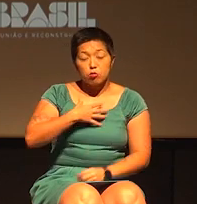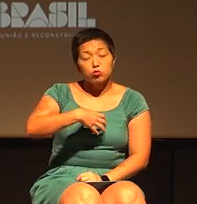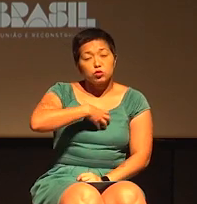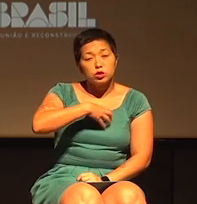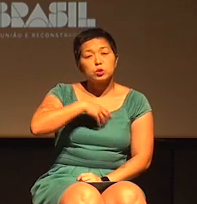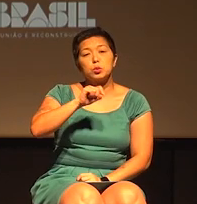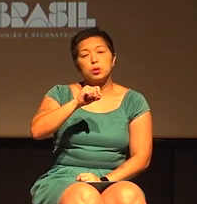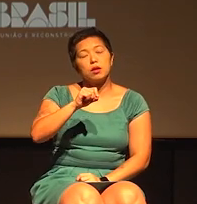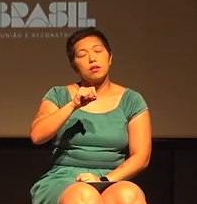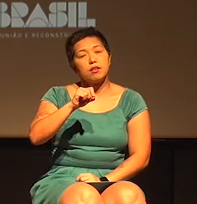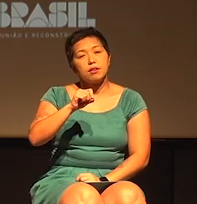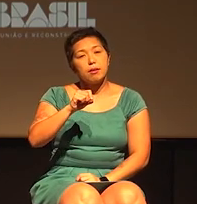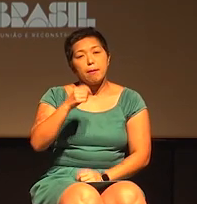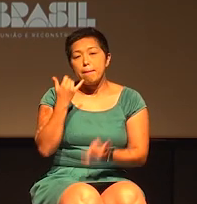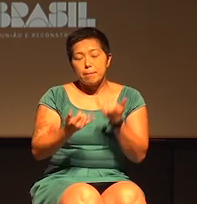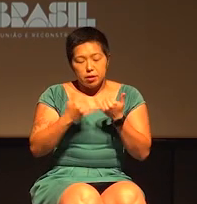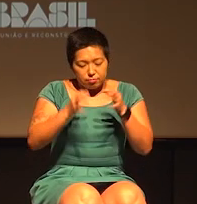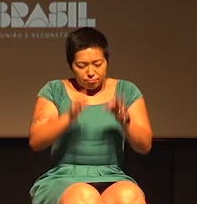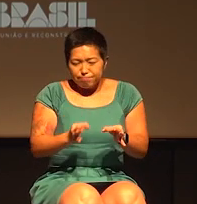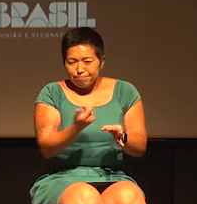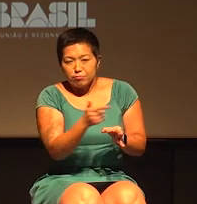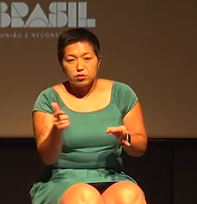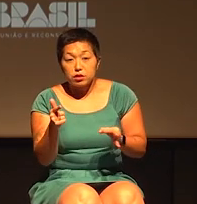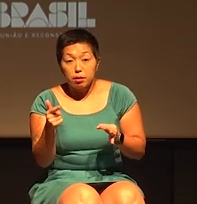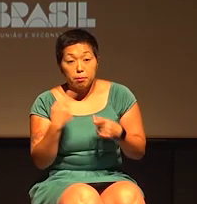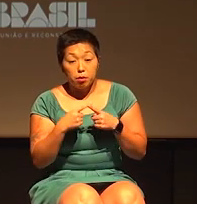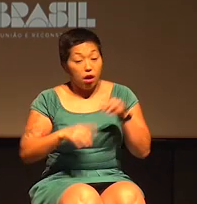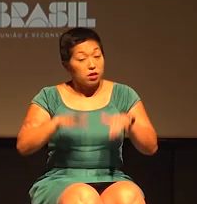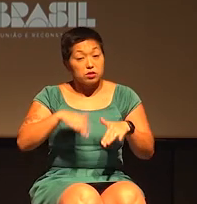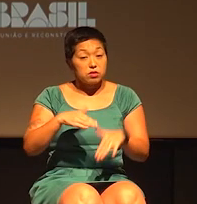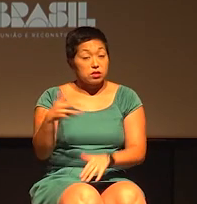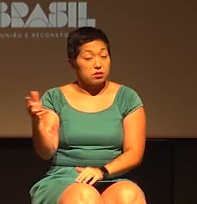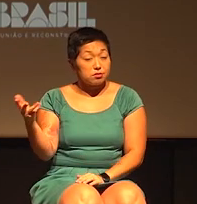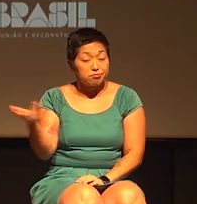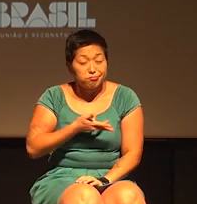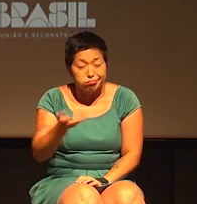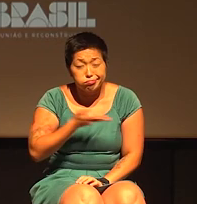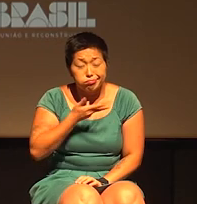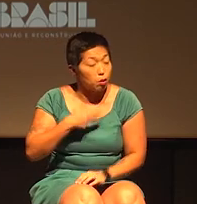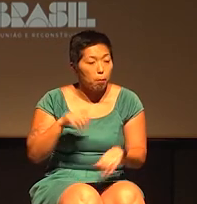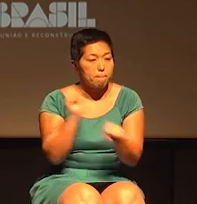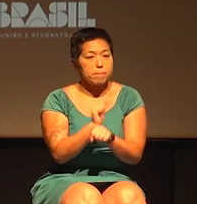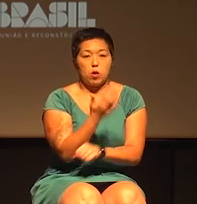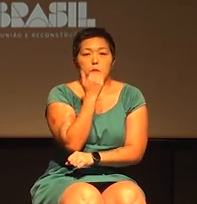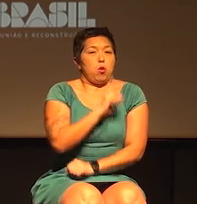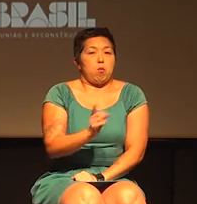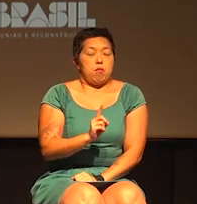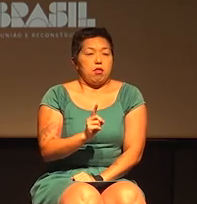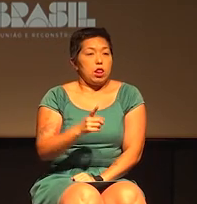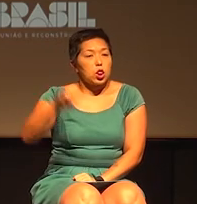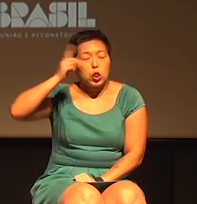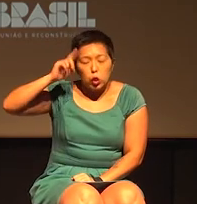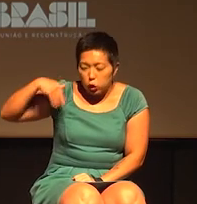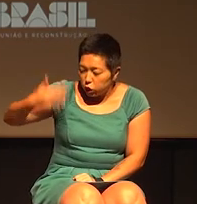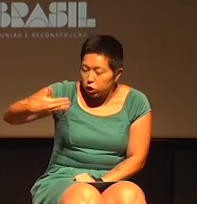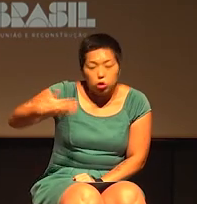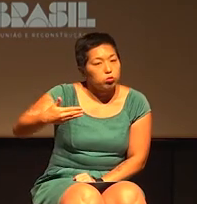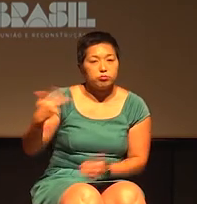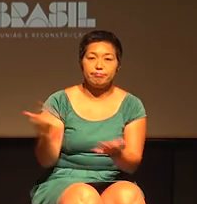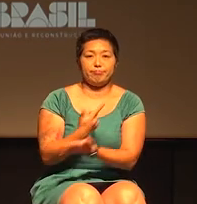a não dignidade de se alimentar na correria do meu dia a dia quando eu não consigo parar para comer isso acontece corriqueiramente com todos nós